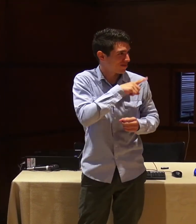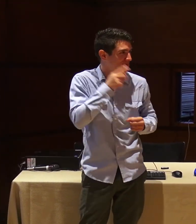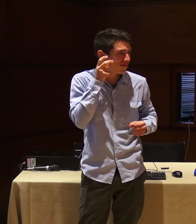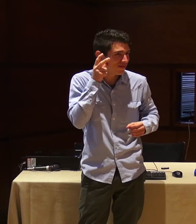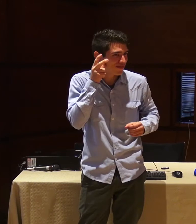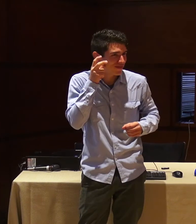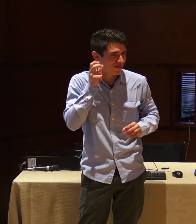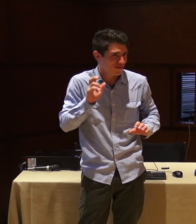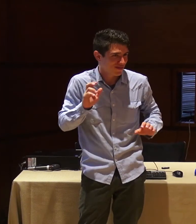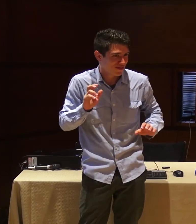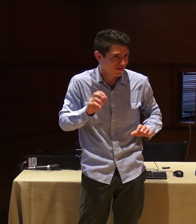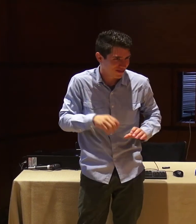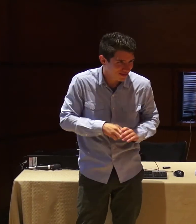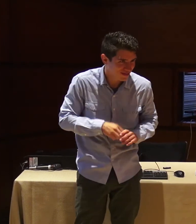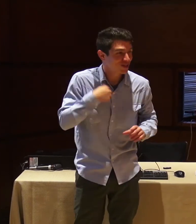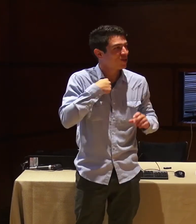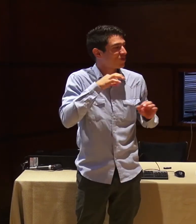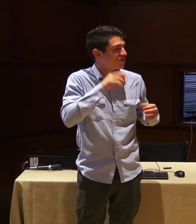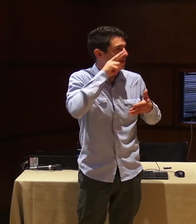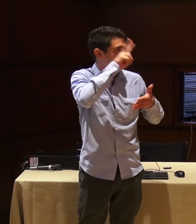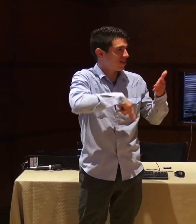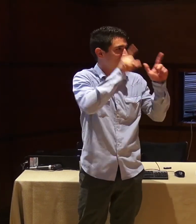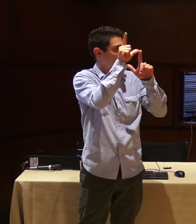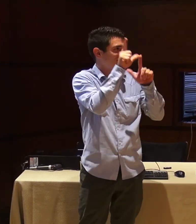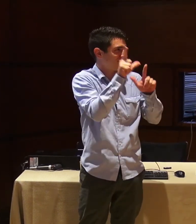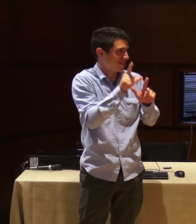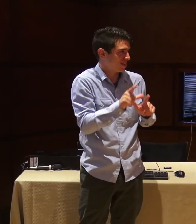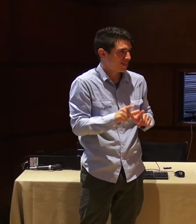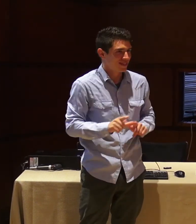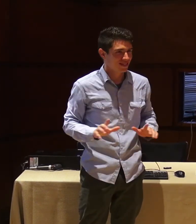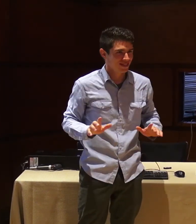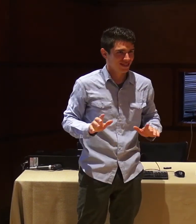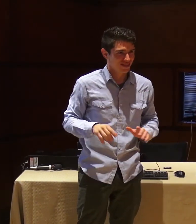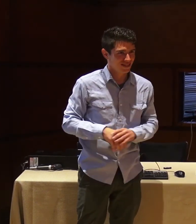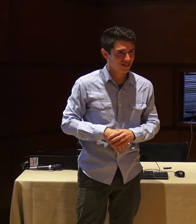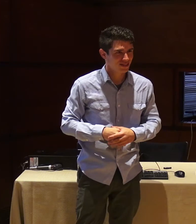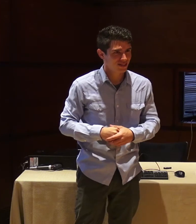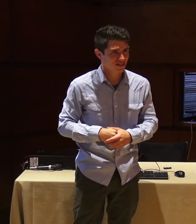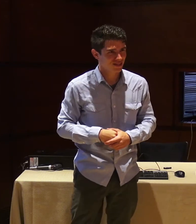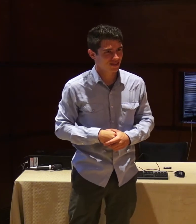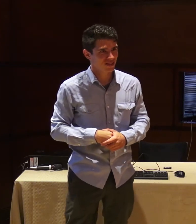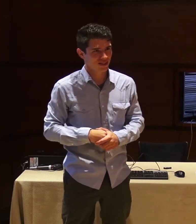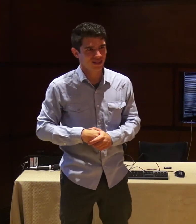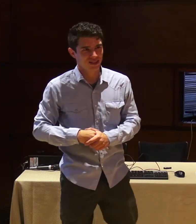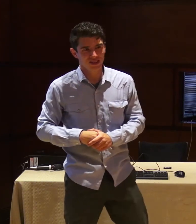de su vida. Pues yo soy una persona sorda, no la escucho, sin embargo, ahorita rescatamos algunos fragmentos de la canción de él.